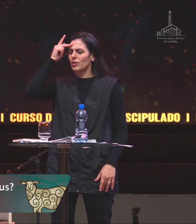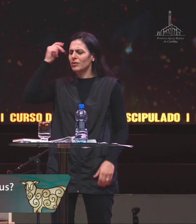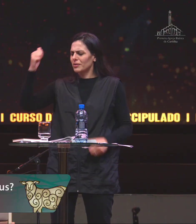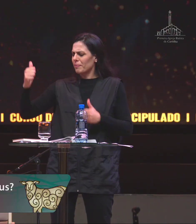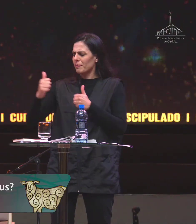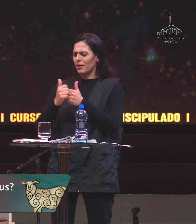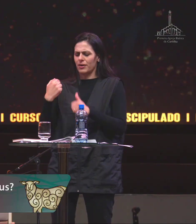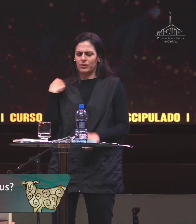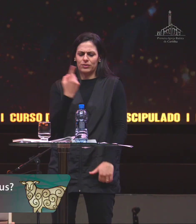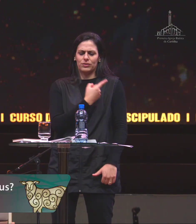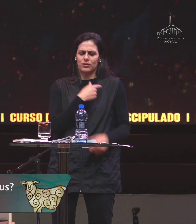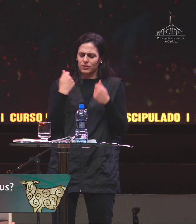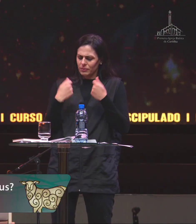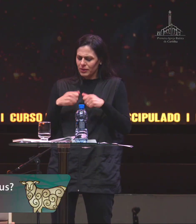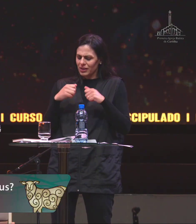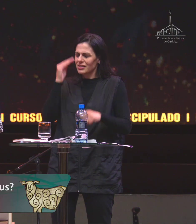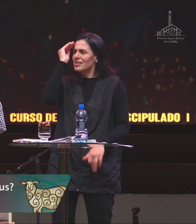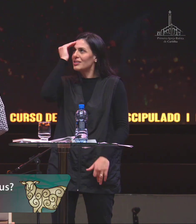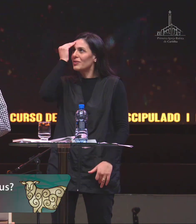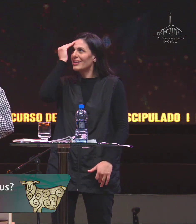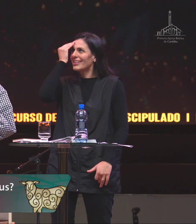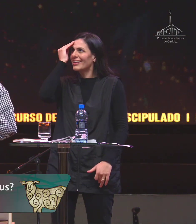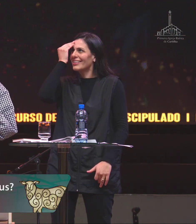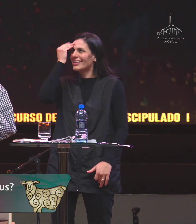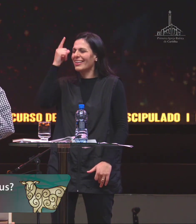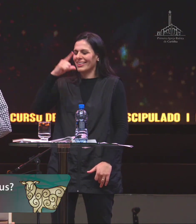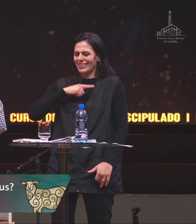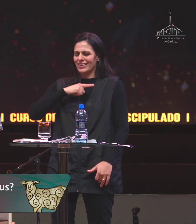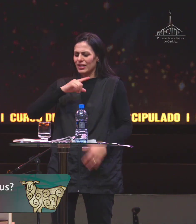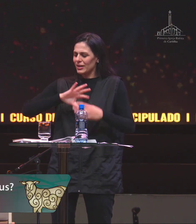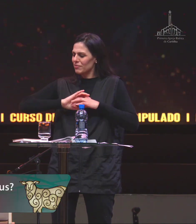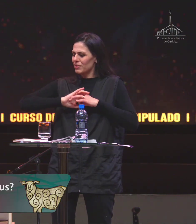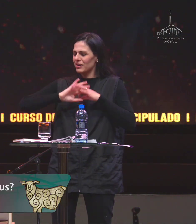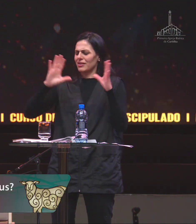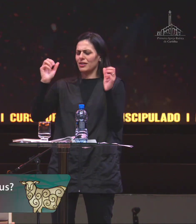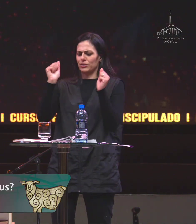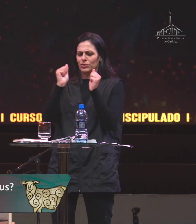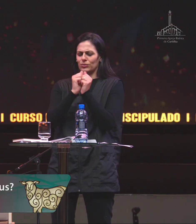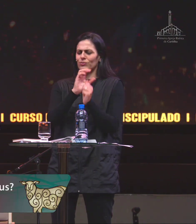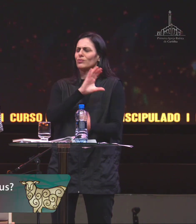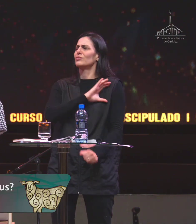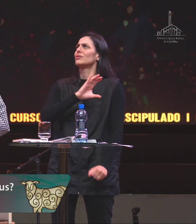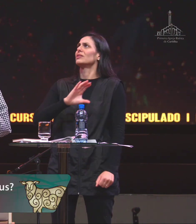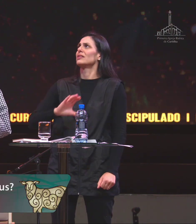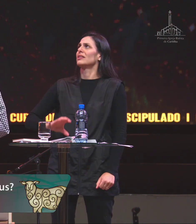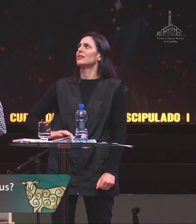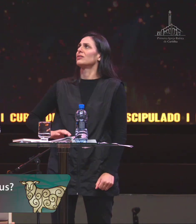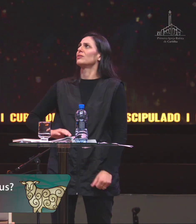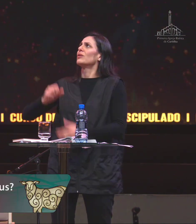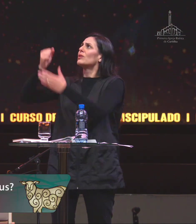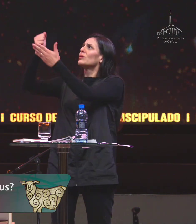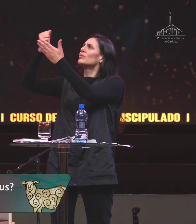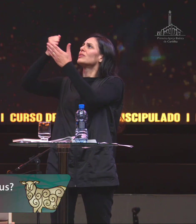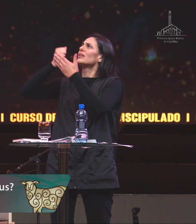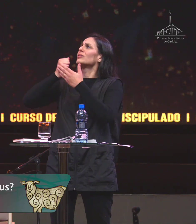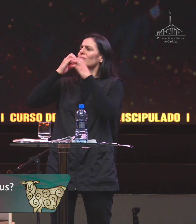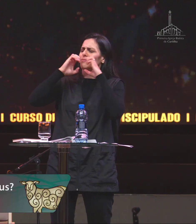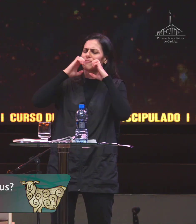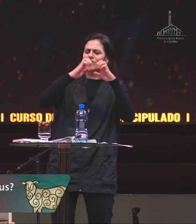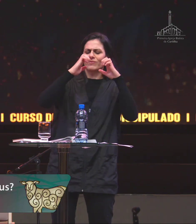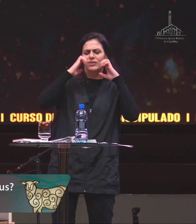a ideia de soberba, tudo aquilo que pode vir para impedir o Teu trabalho, Deus, que caia por terra agora